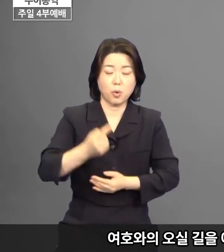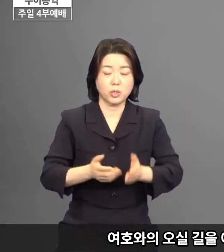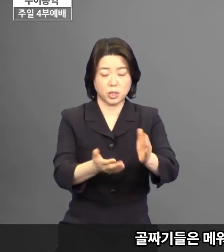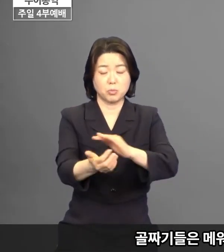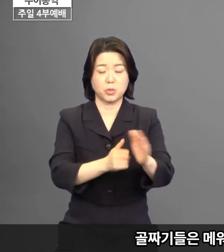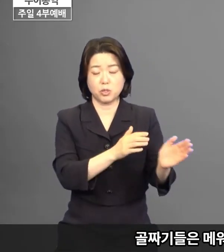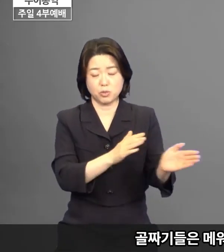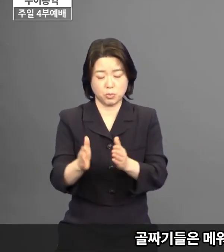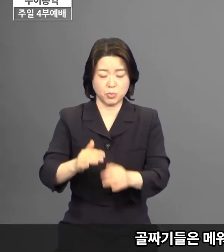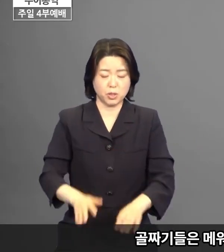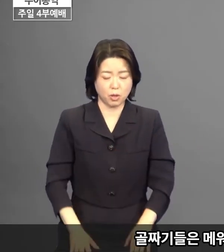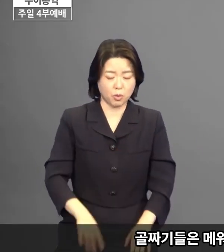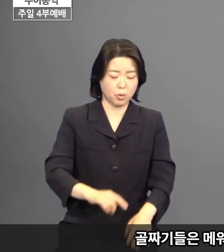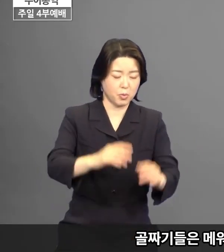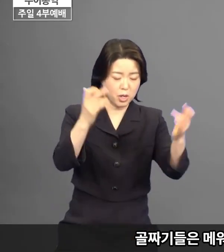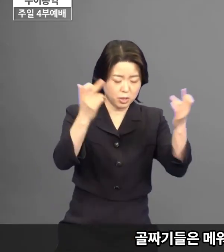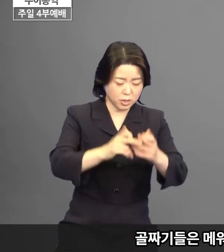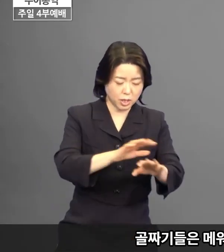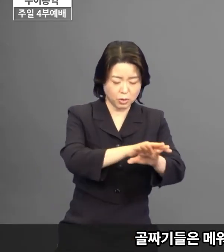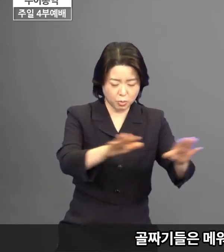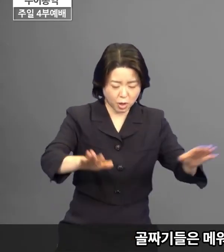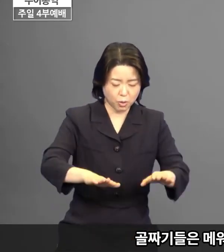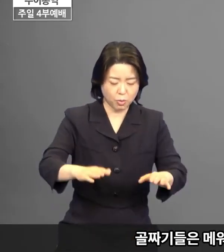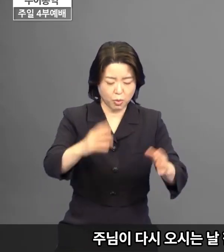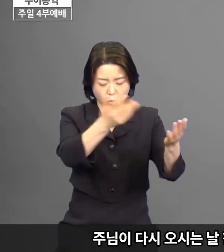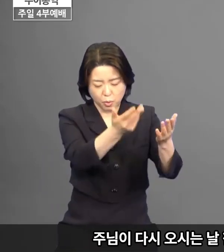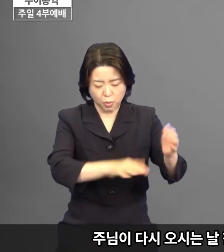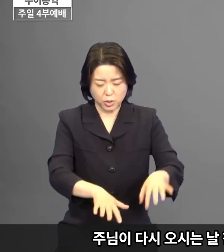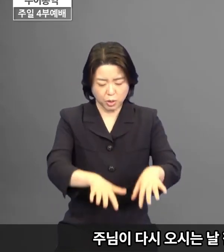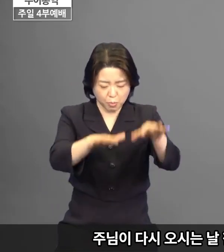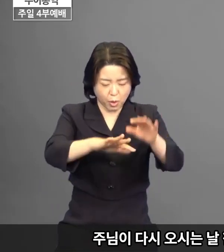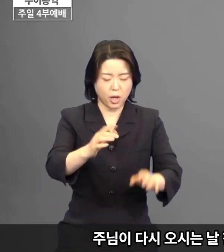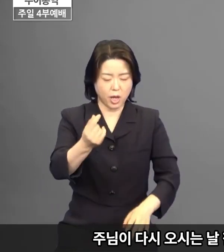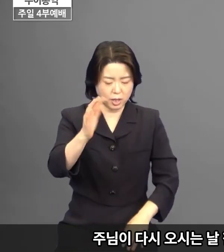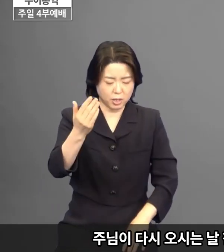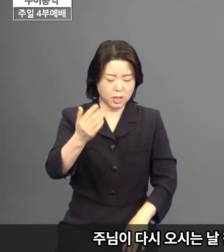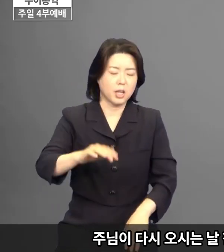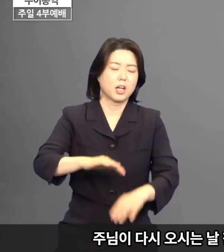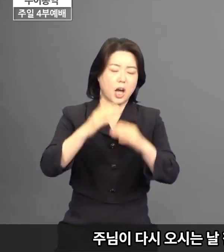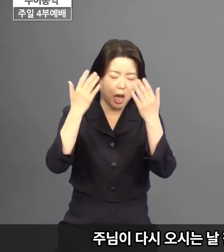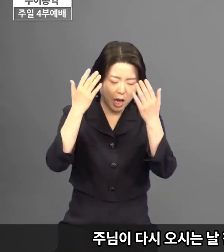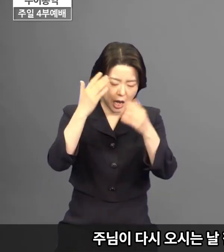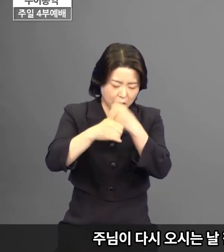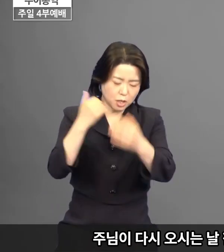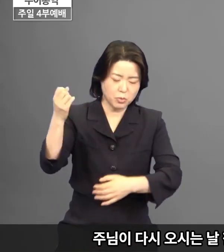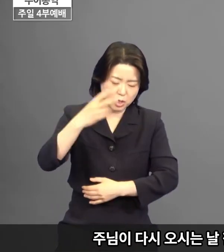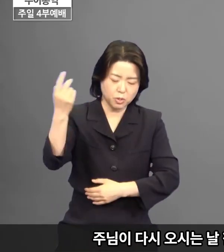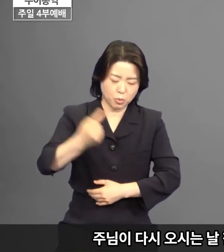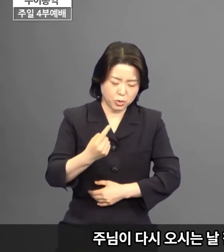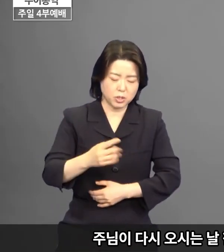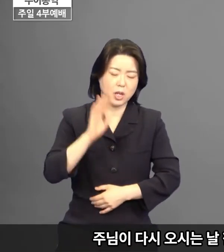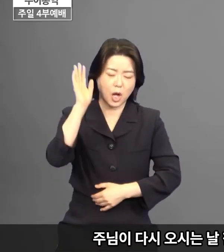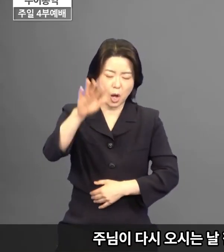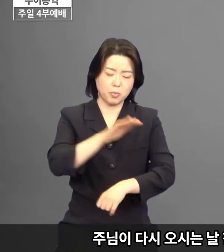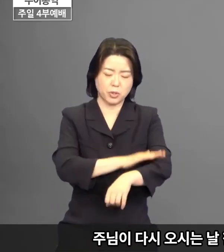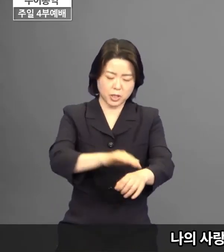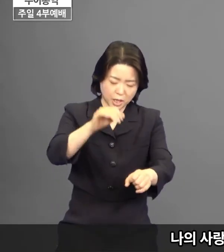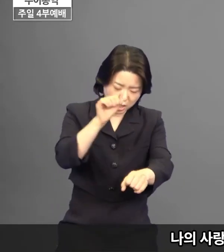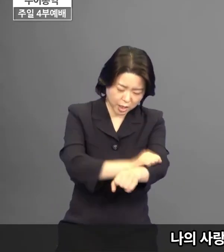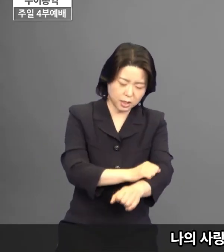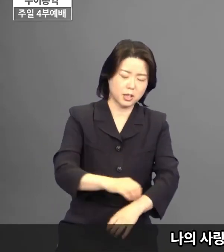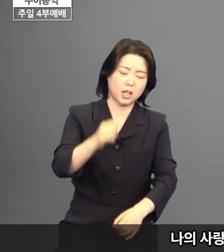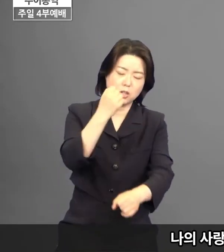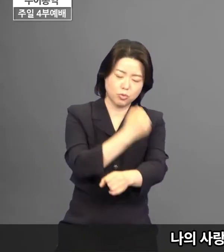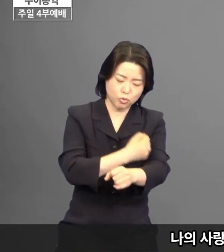산들은 낮아지고 골짜기들은 메워지는 그 일을 통하여 주님이 다시 오시는 날 참으로 잘하였다, 수고하였다,